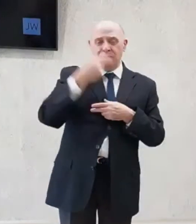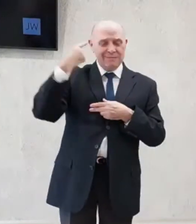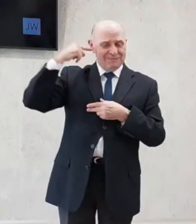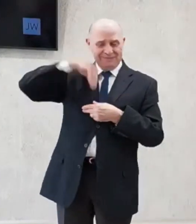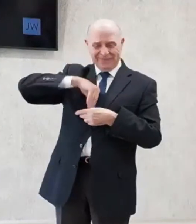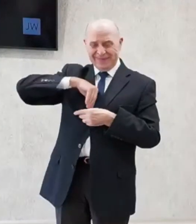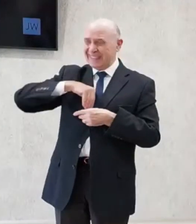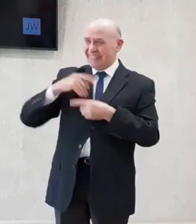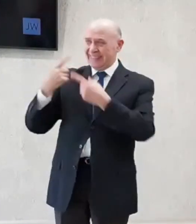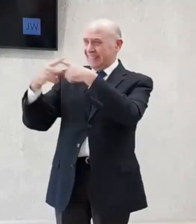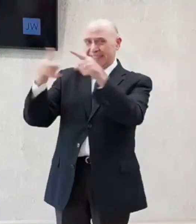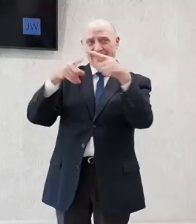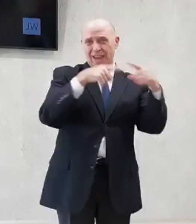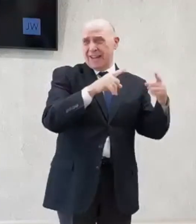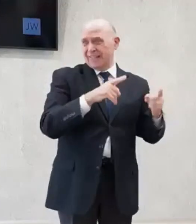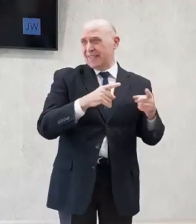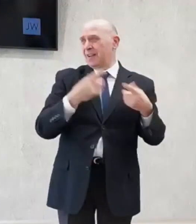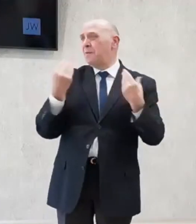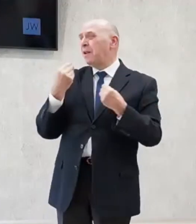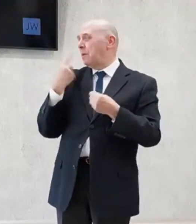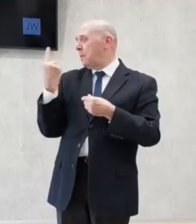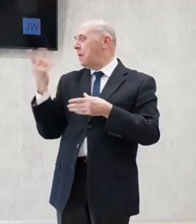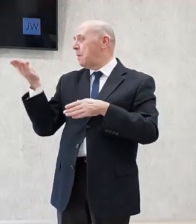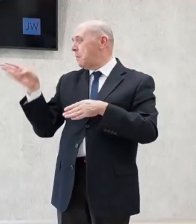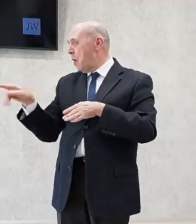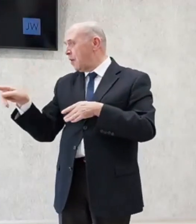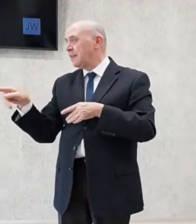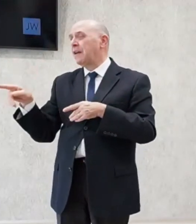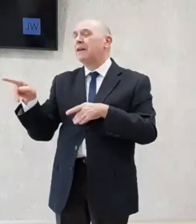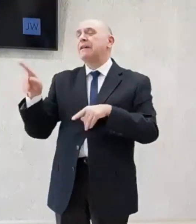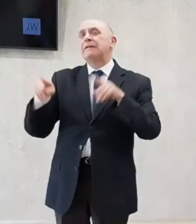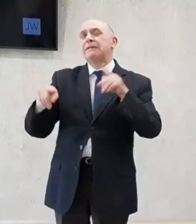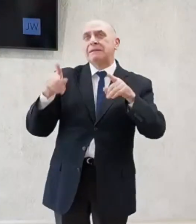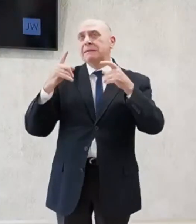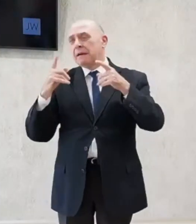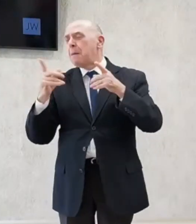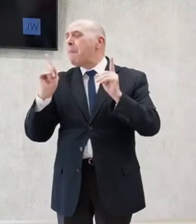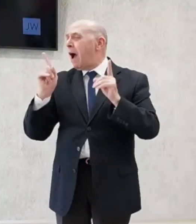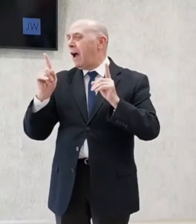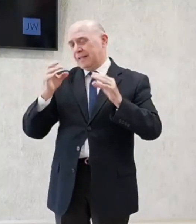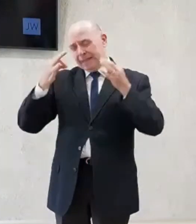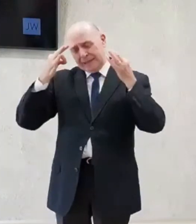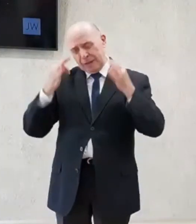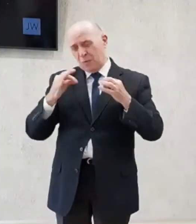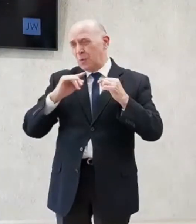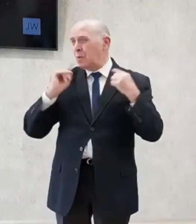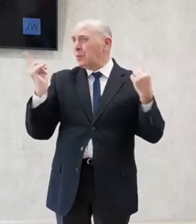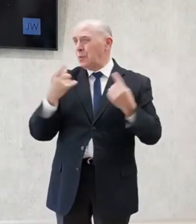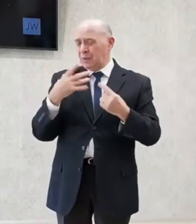cara Una cosa è certa provare dolore piangere